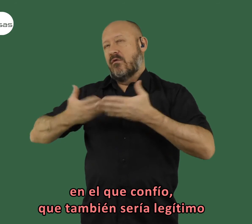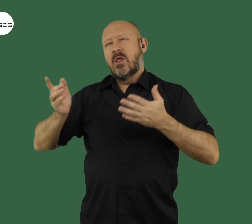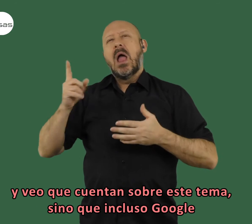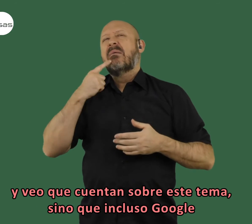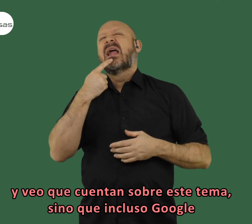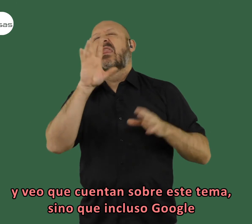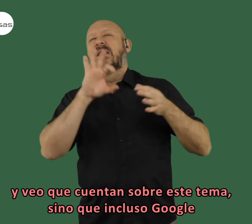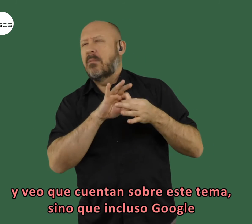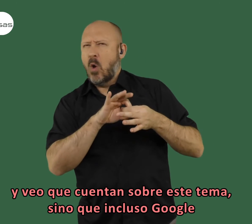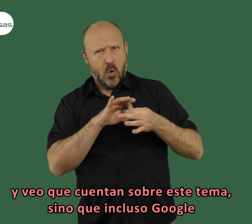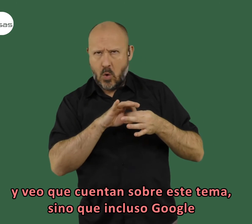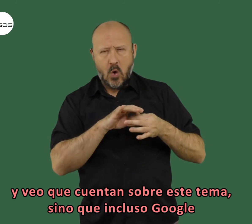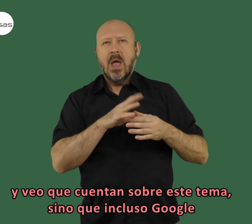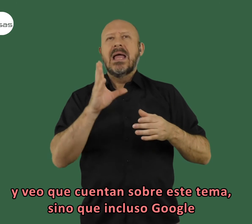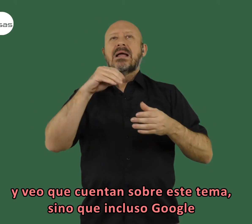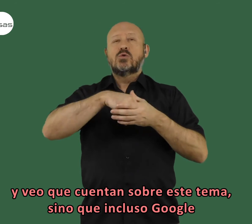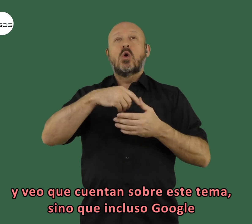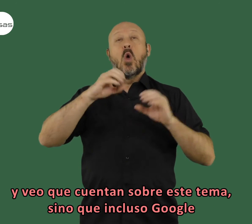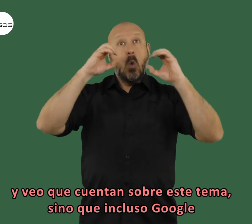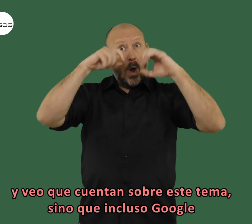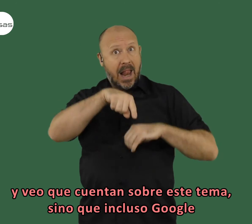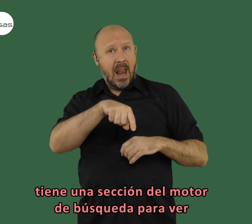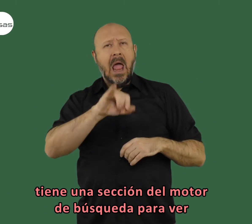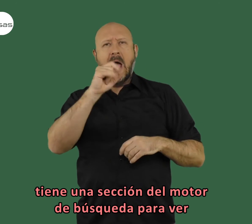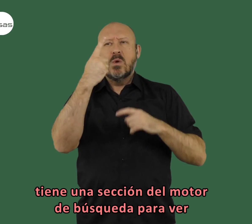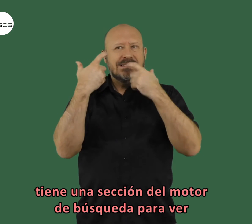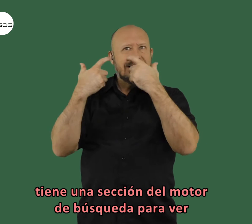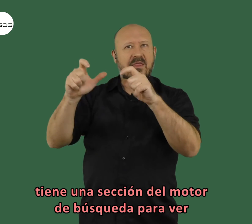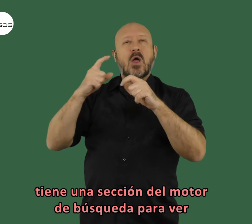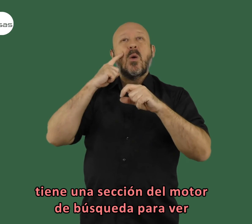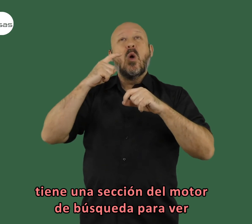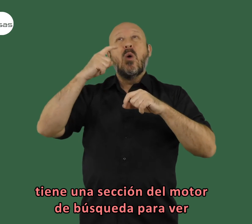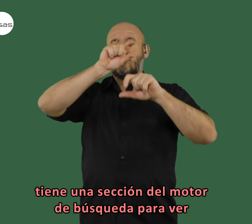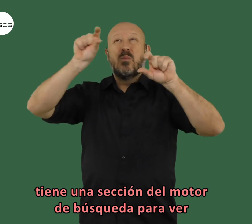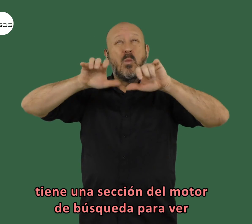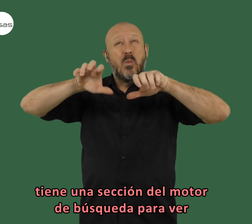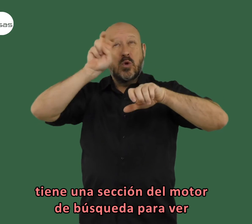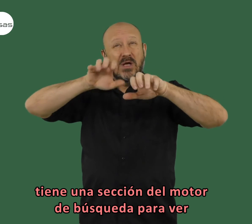y veo que cuentan sobre este tema. Sino que incluso Google tiene como una sección